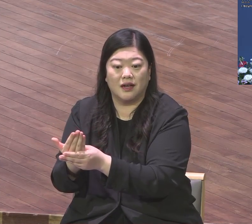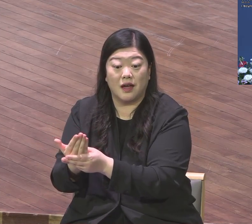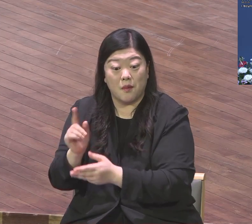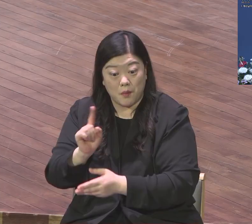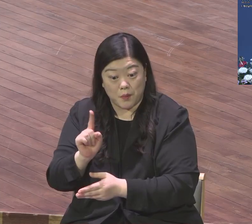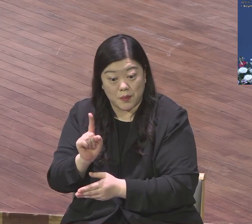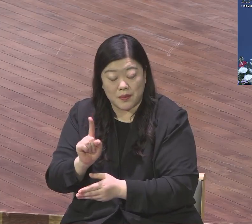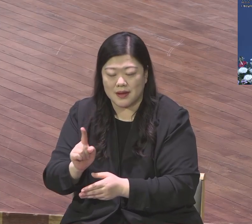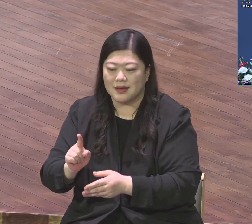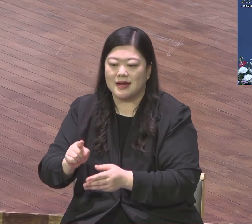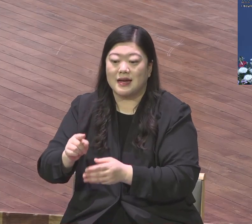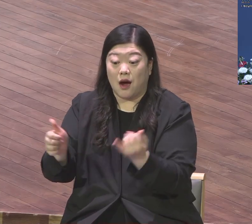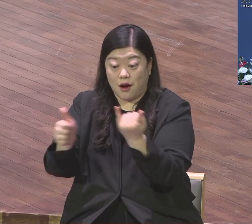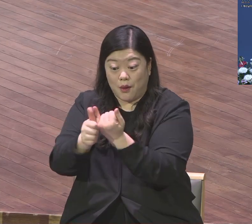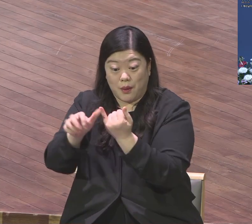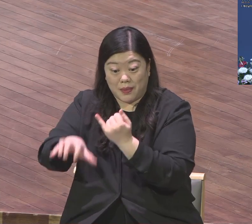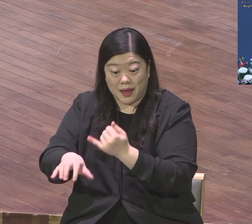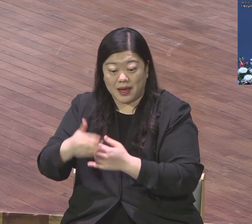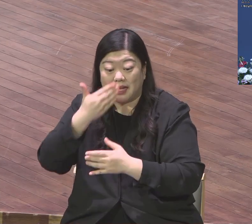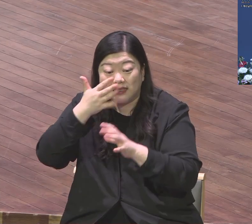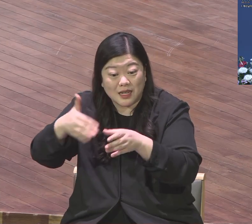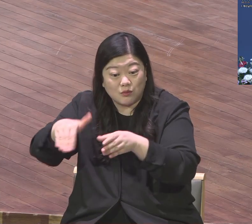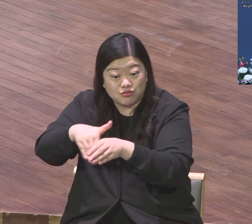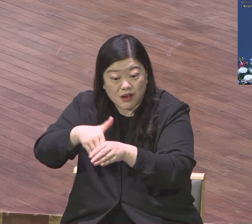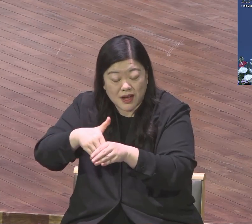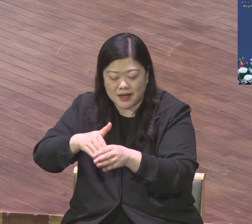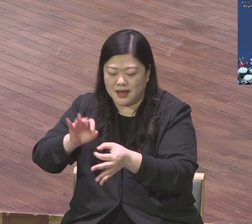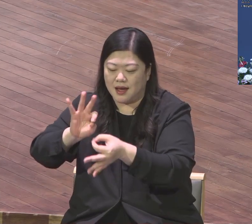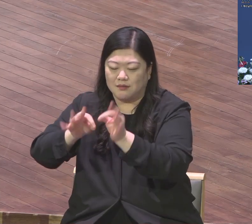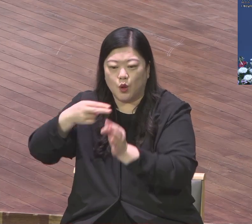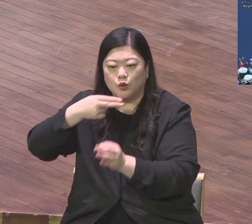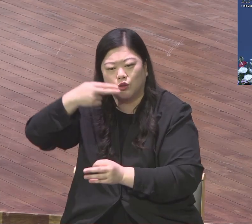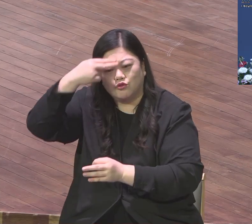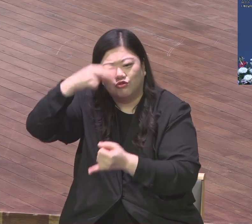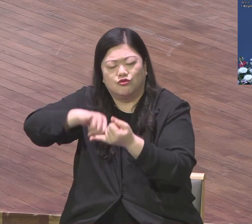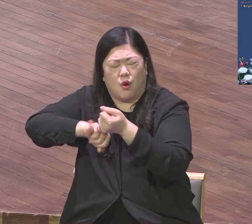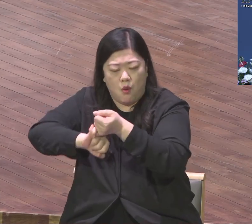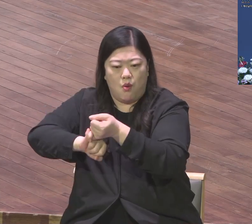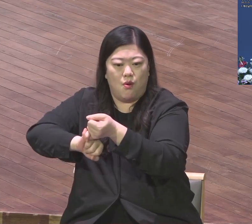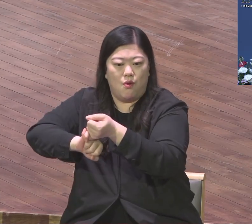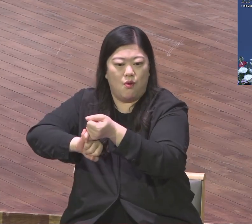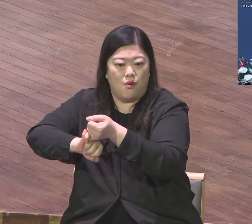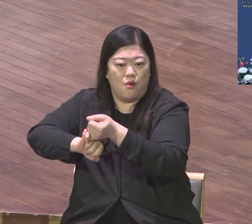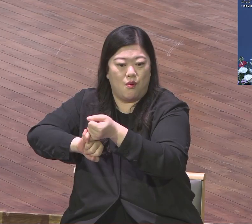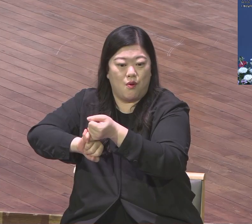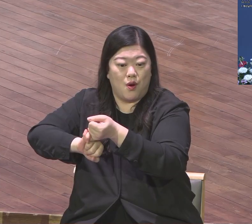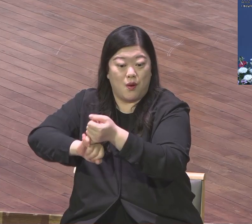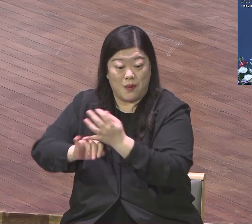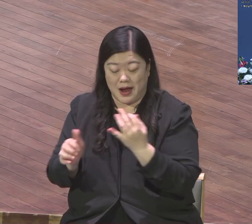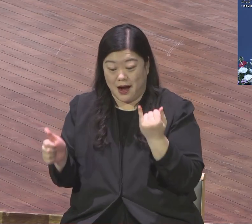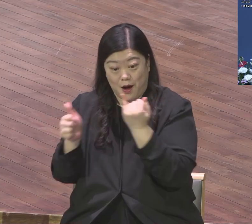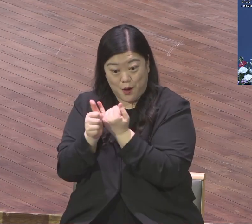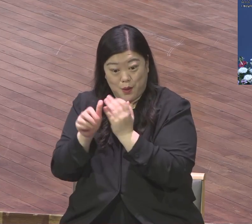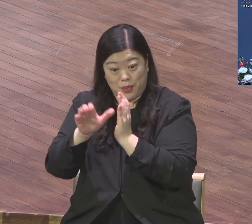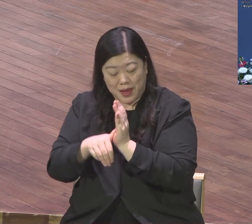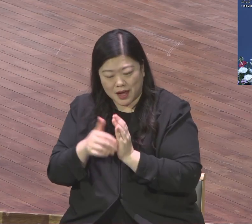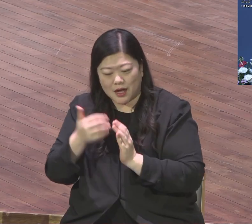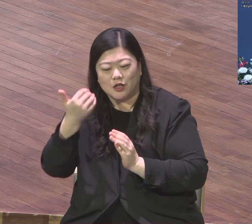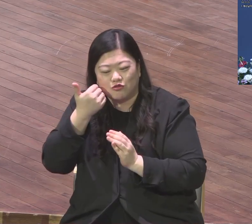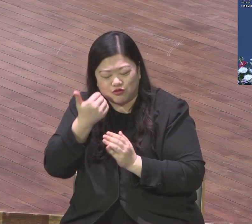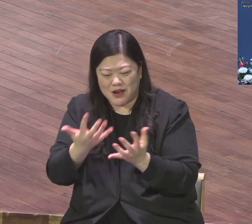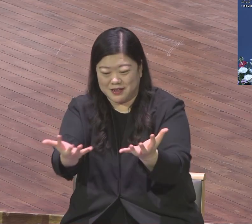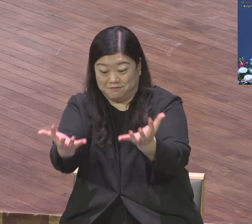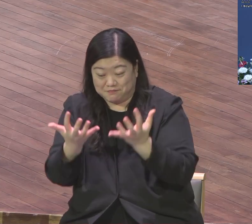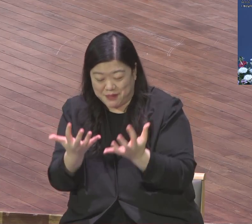될 필수품입니다. 포도주가 떨어졌어요. 당시 결혼을 하게 되면 혼인